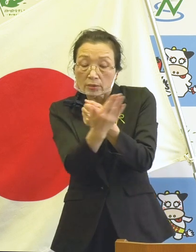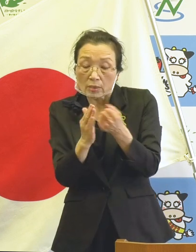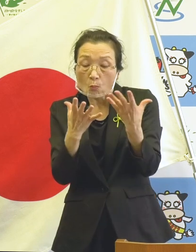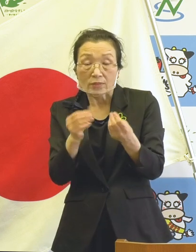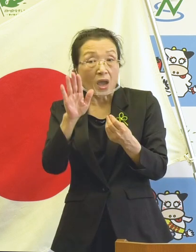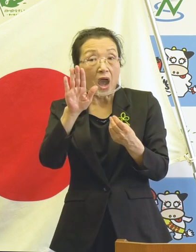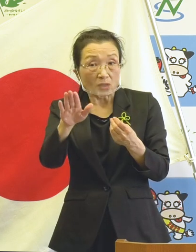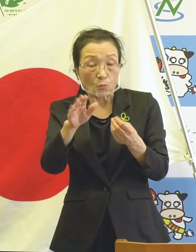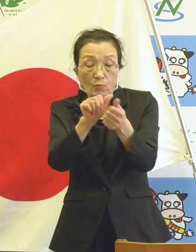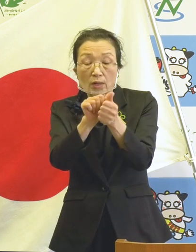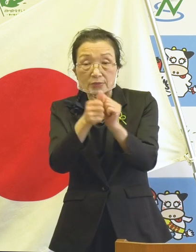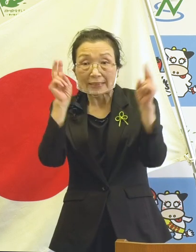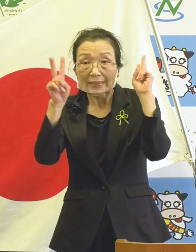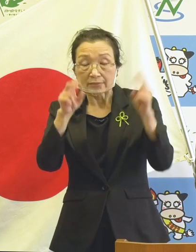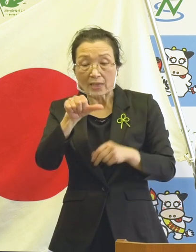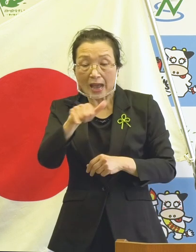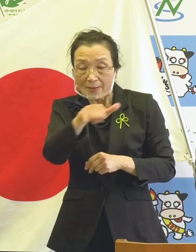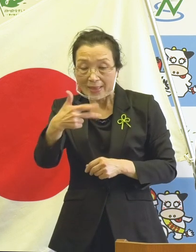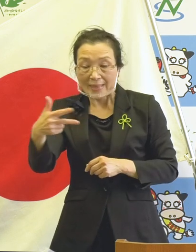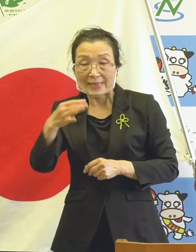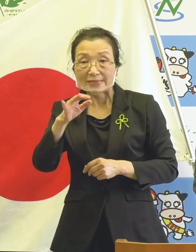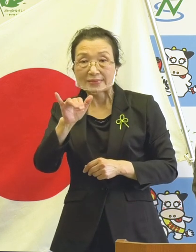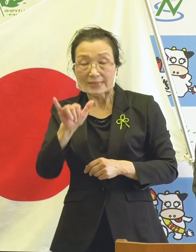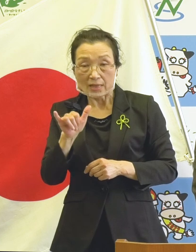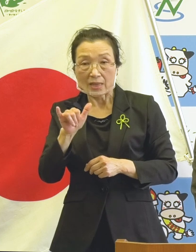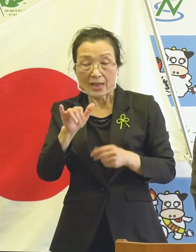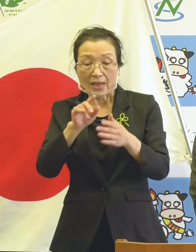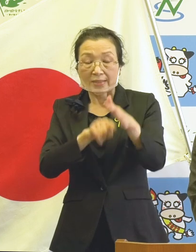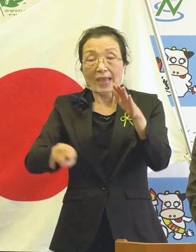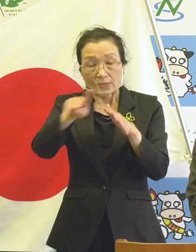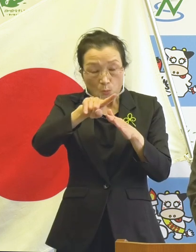終了後、株式会社アベジャ代表取締役